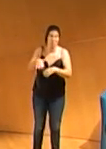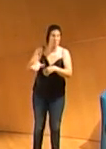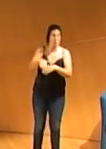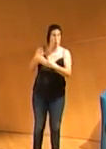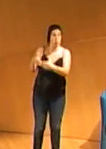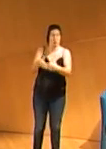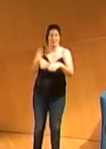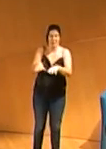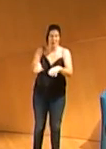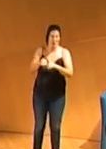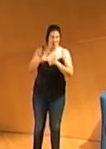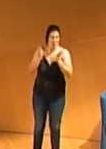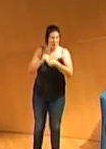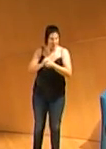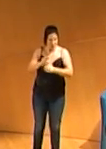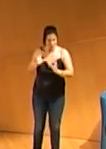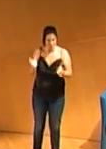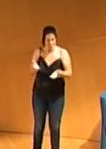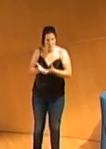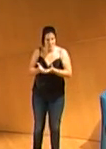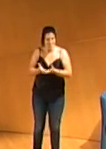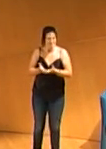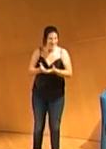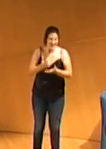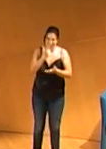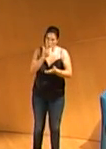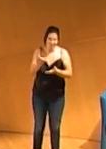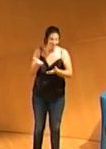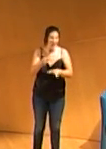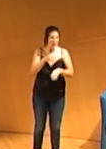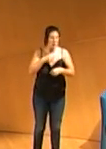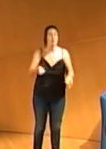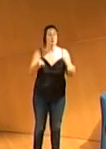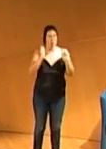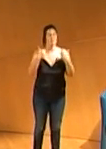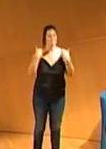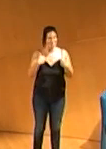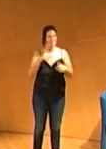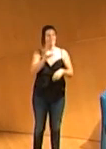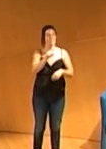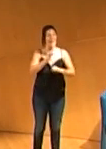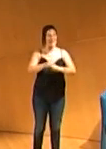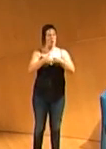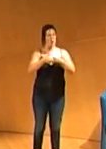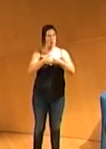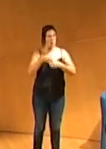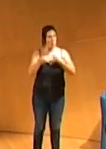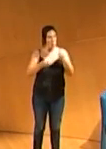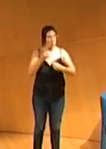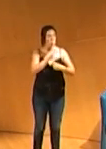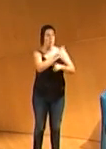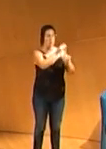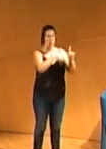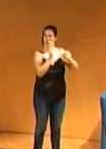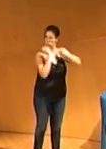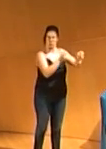faut jamais accepter ni qu'on vous nomme aidant, ni de nommer les gens aidants. Aidant, c'est un adjectif, c'est pas un